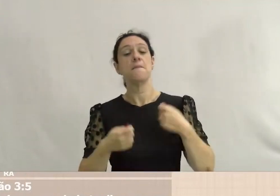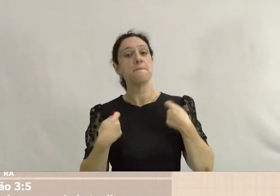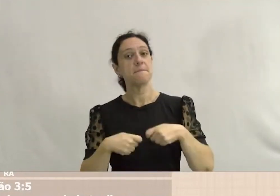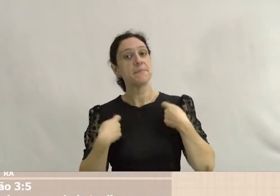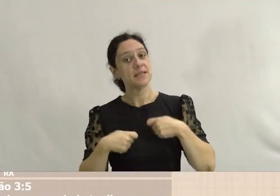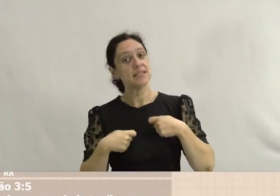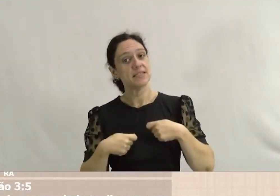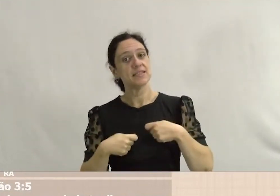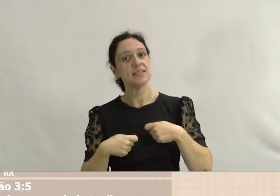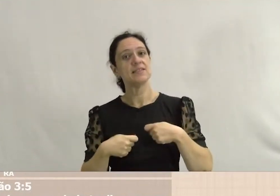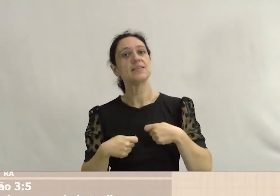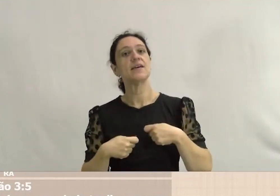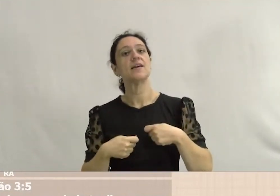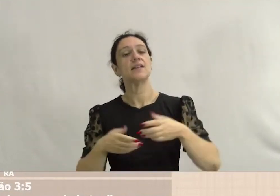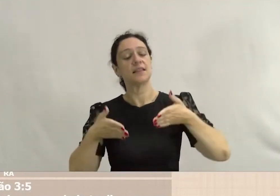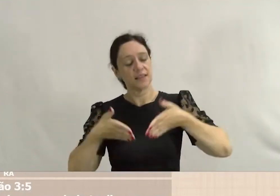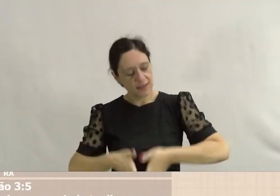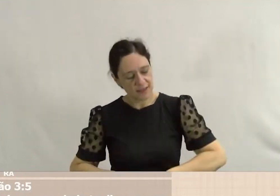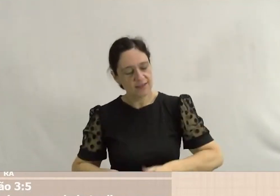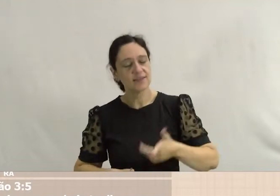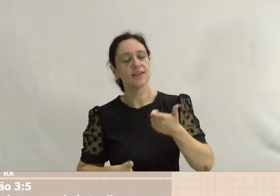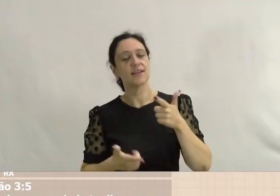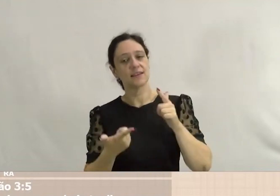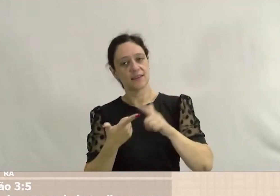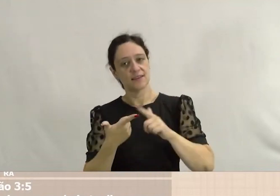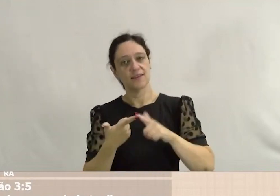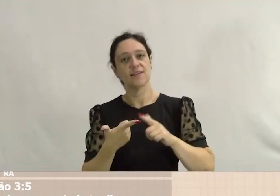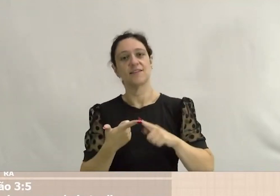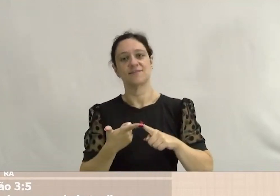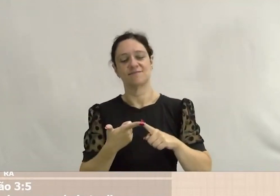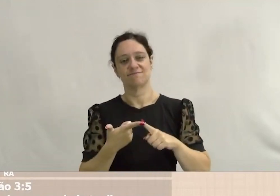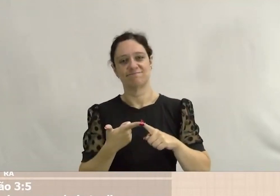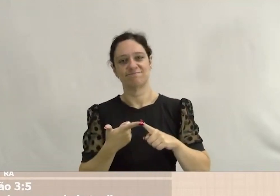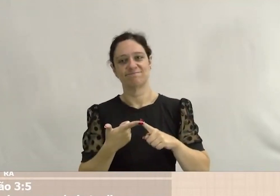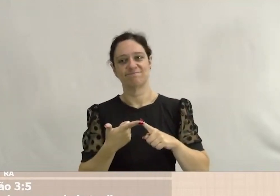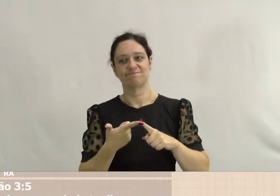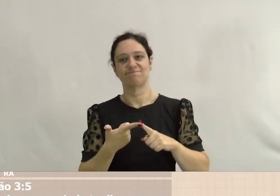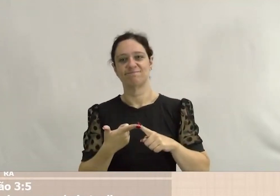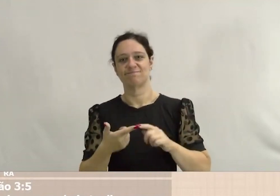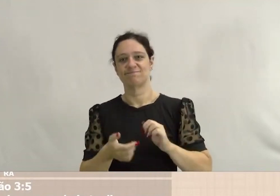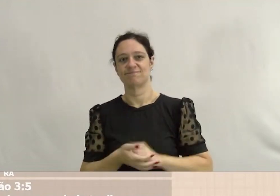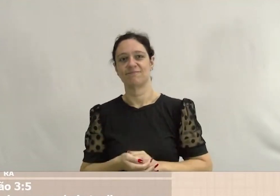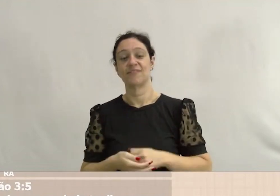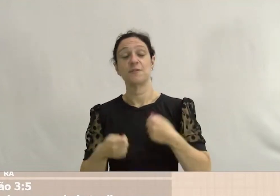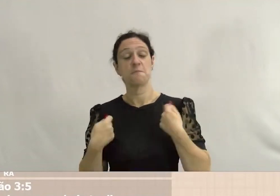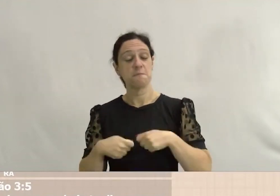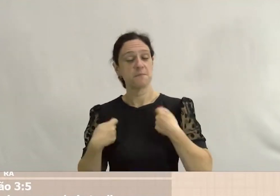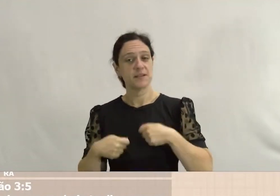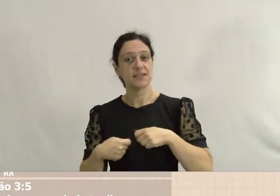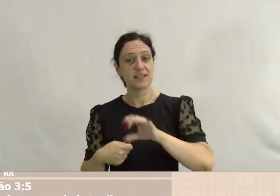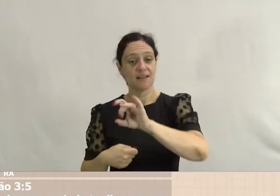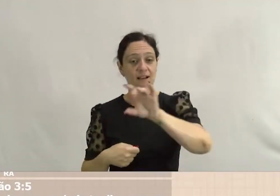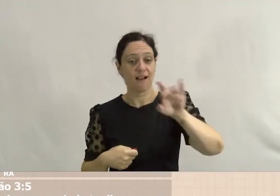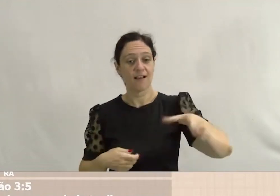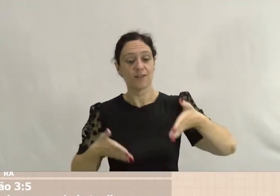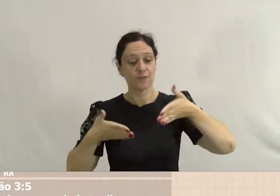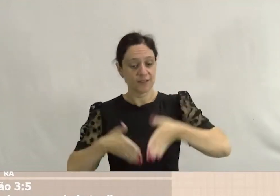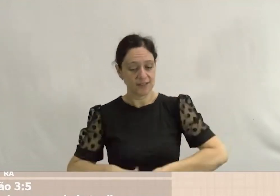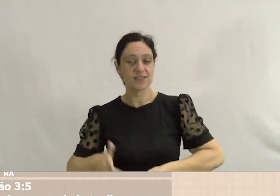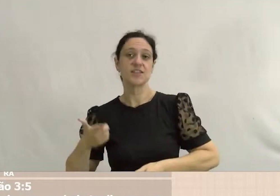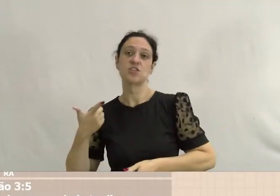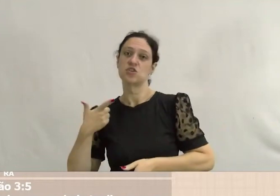você, porque você não nasceu de novo. Por isso, irmãos, preciso nascer de novo,